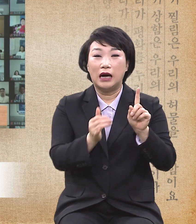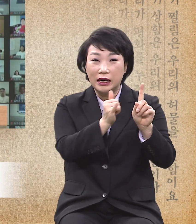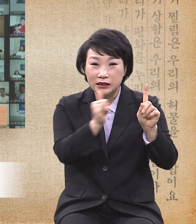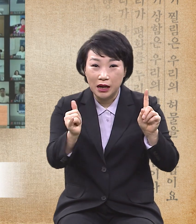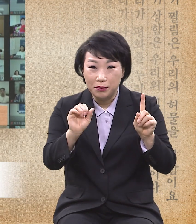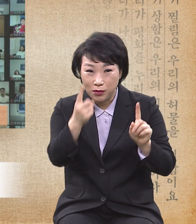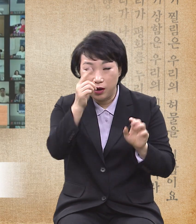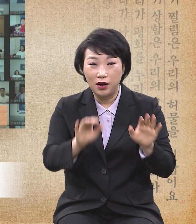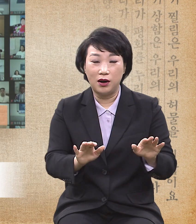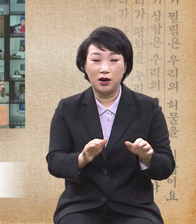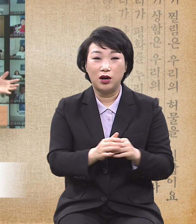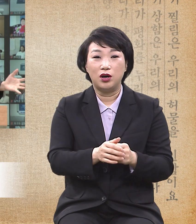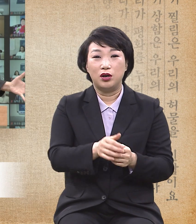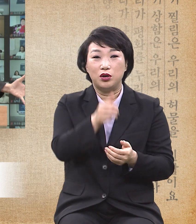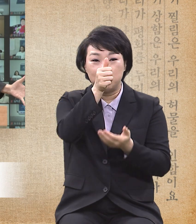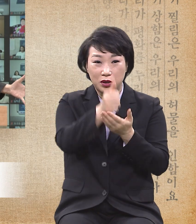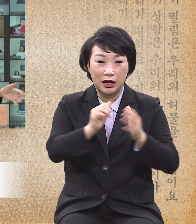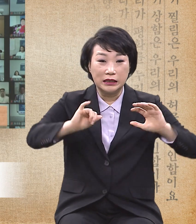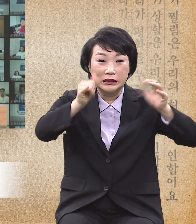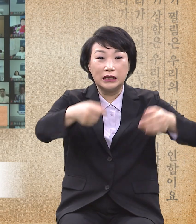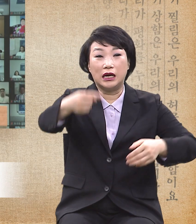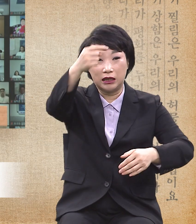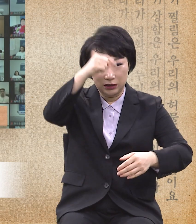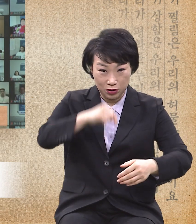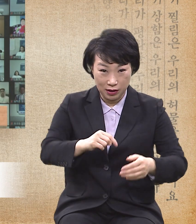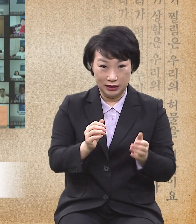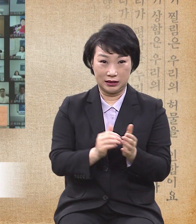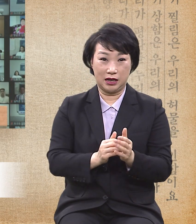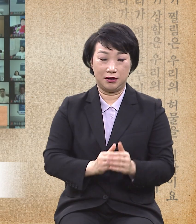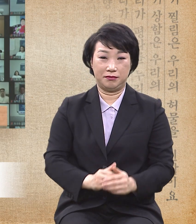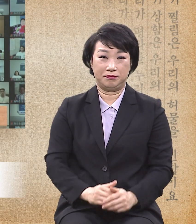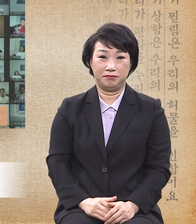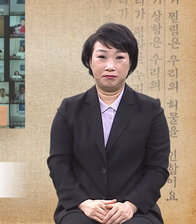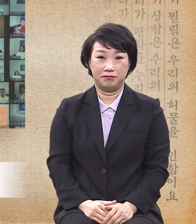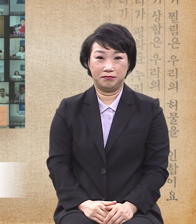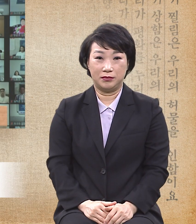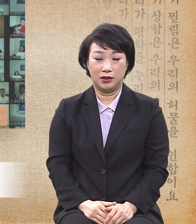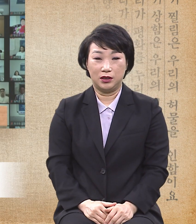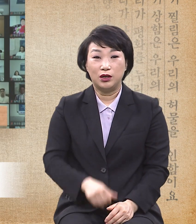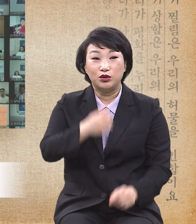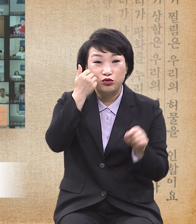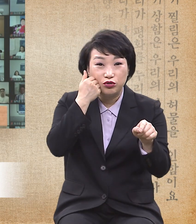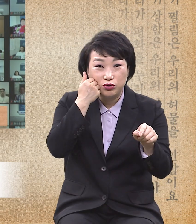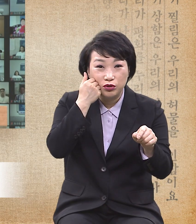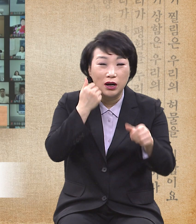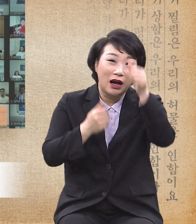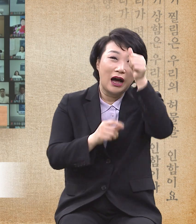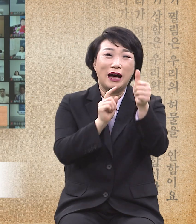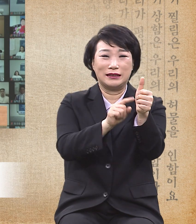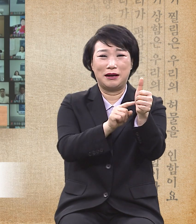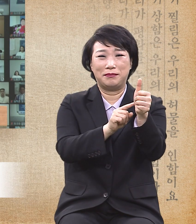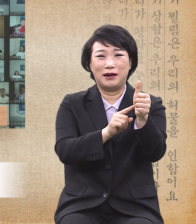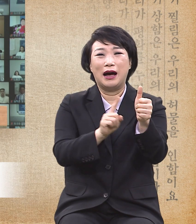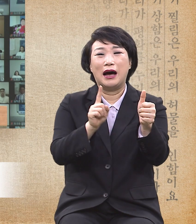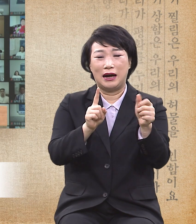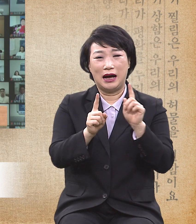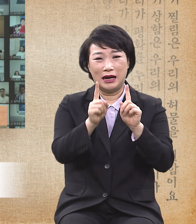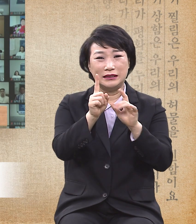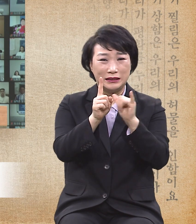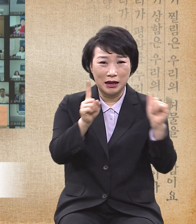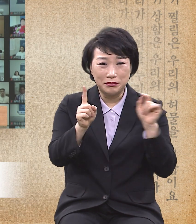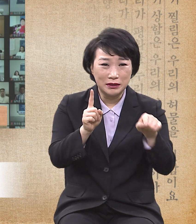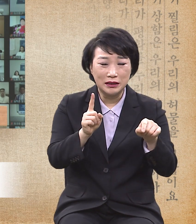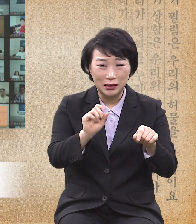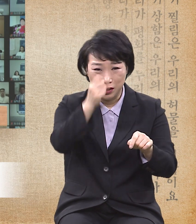사람으로 말미암아 죄가 세상에 들어오고 누구? 아담 한 사람으로